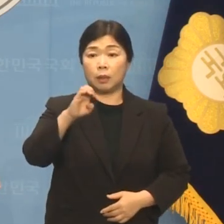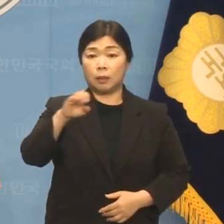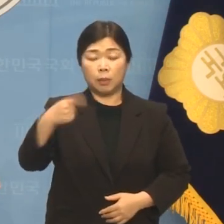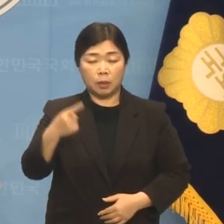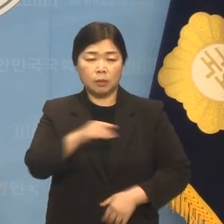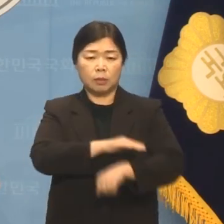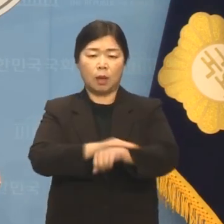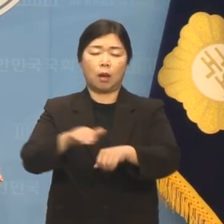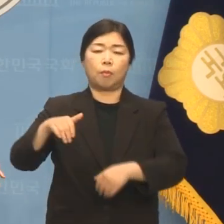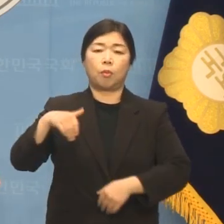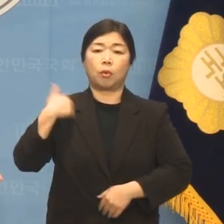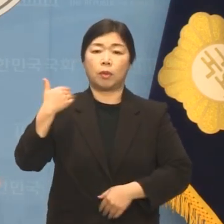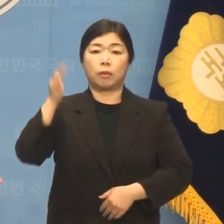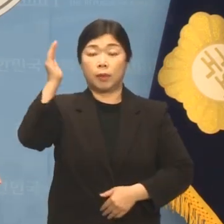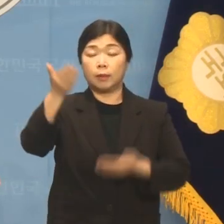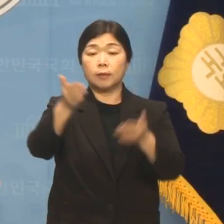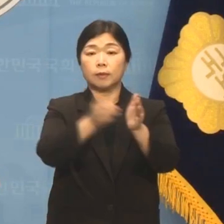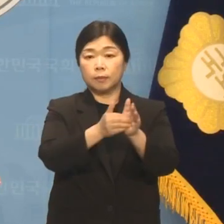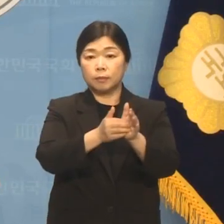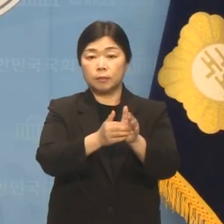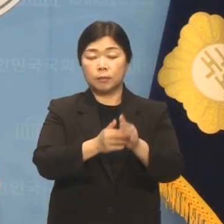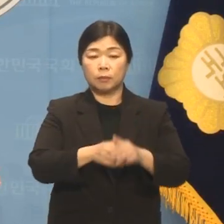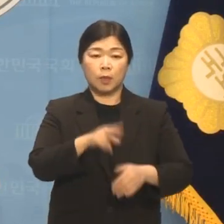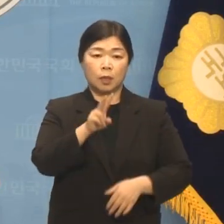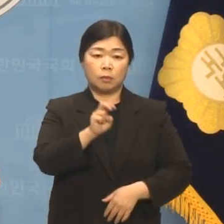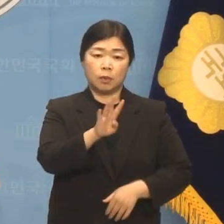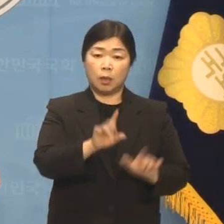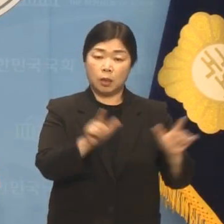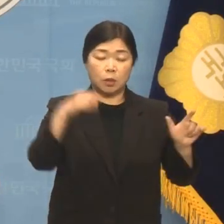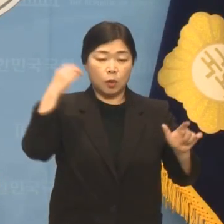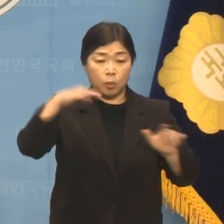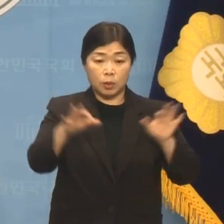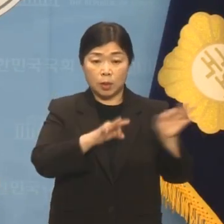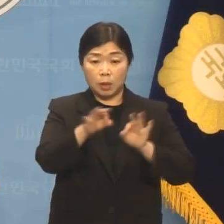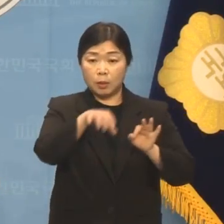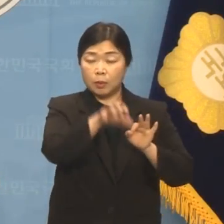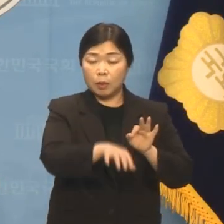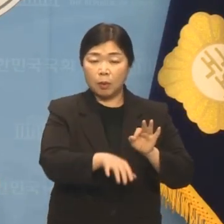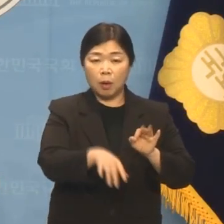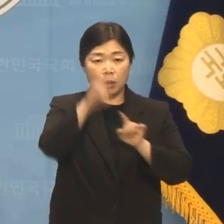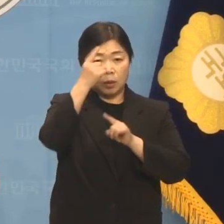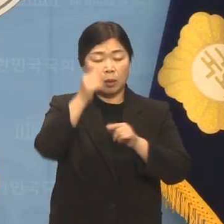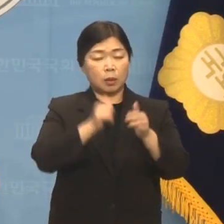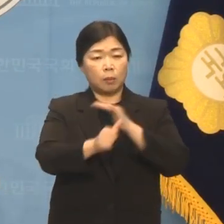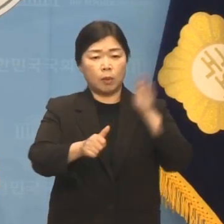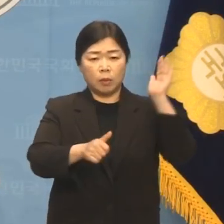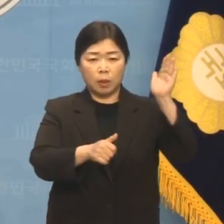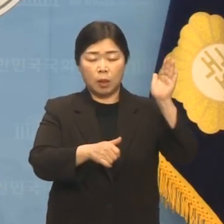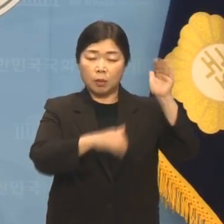말씀드렸습니다. 24일 영등포 시장에서 이재명 대표가 언급하신 발언 내용을 보니까